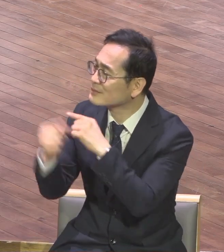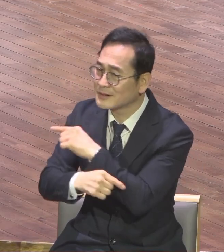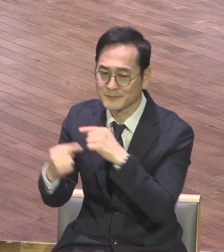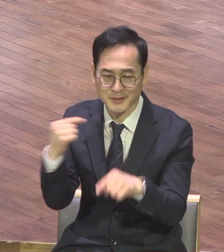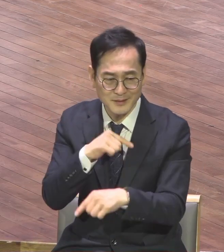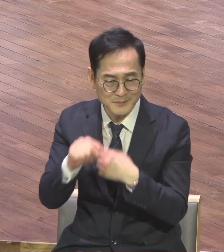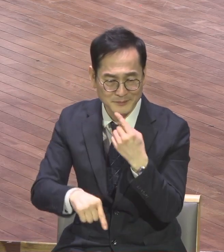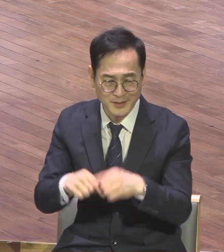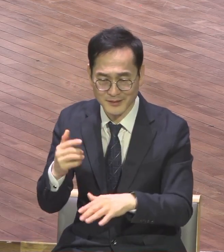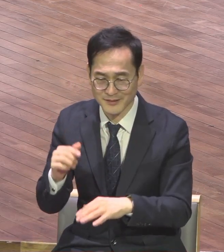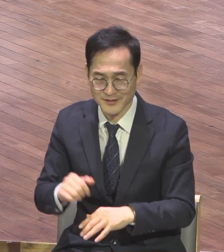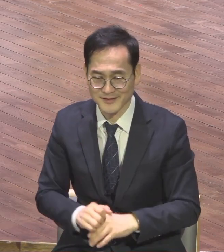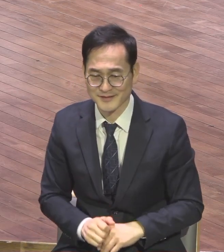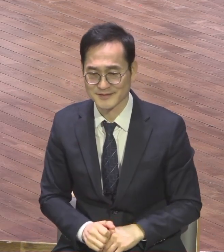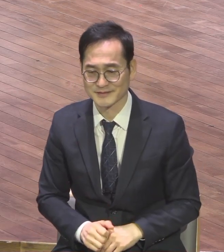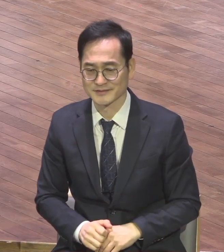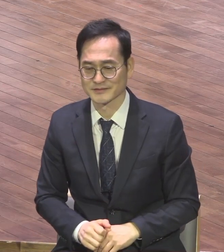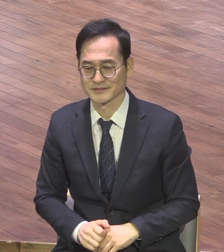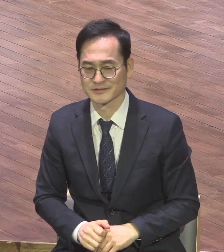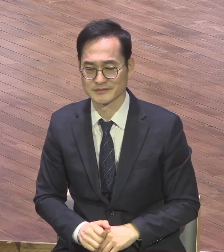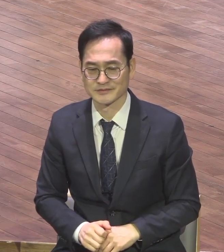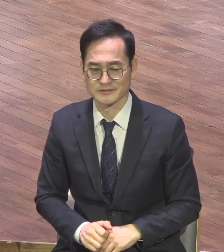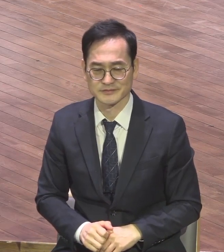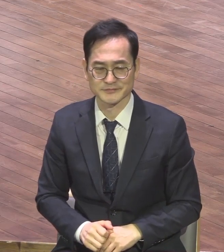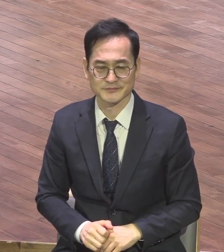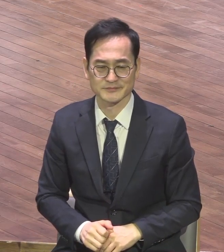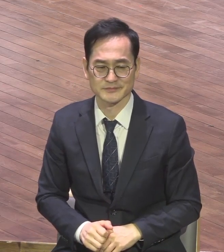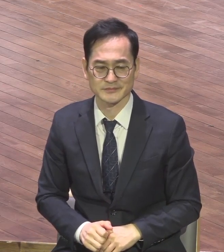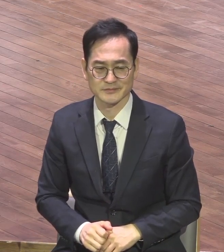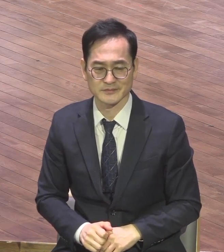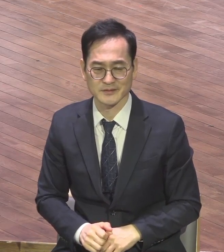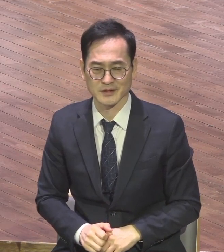하나님이 그때 언어를 혼잡하게 하셨다 그랬어요.